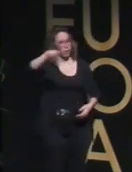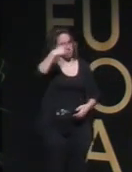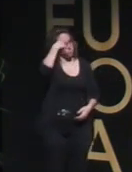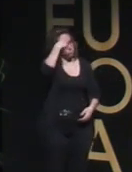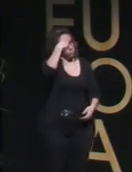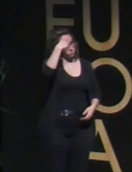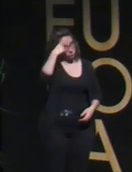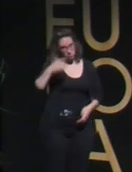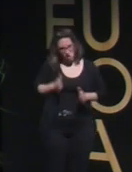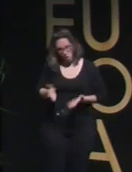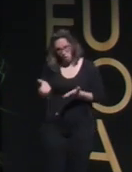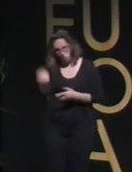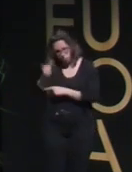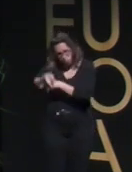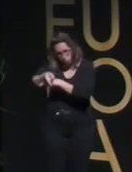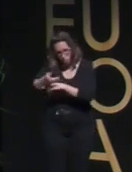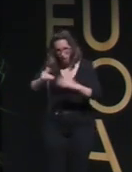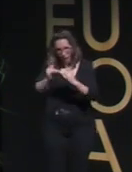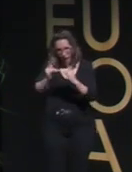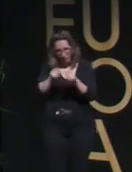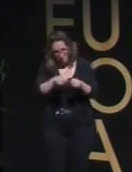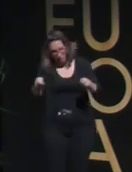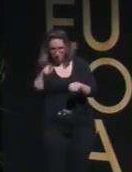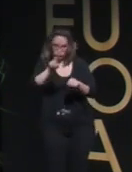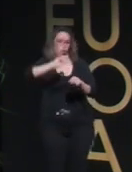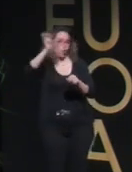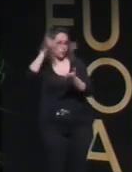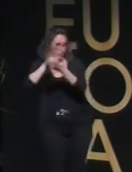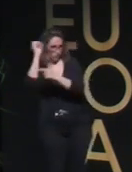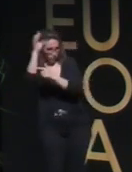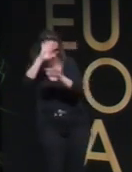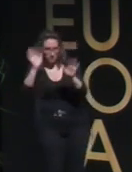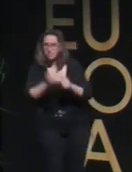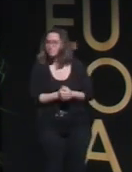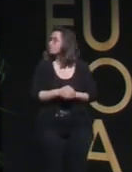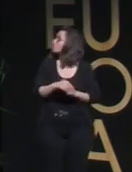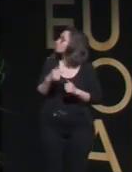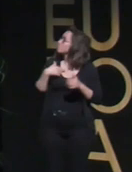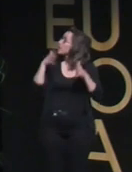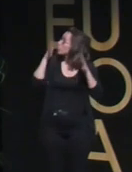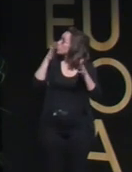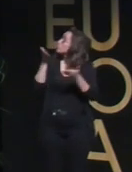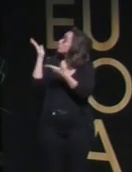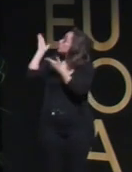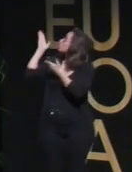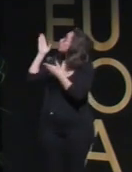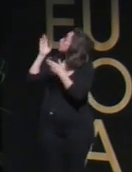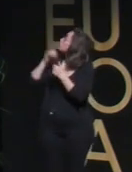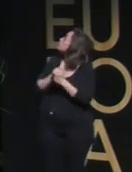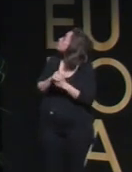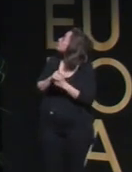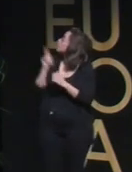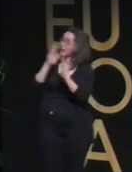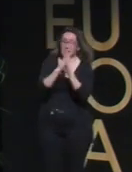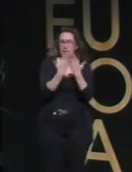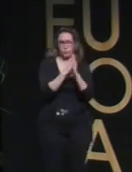la cama, ¿no? Esto entraremos en otro taller, pero yo recomiendo este libro, El cerebro del adolescente, ¿vale? El subtítulo